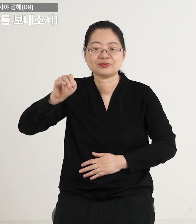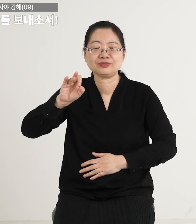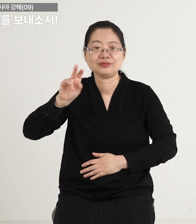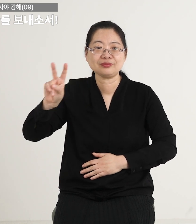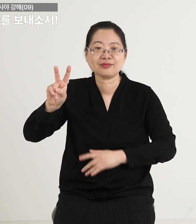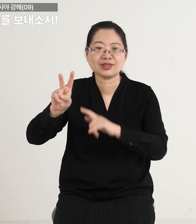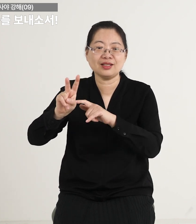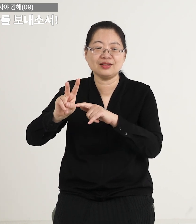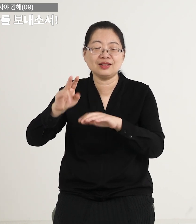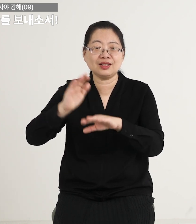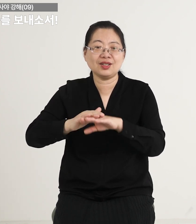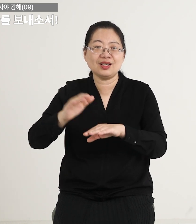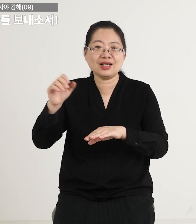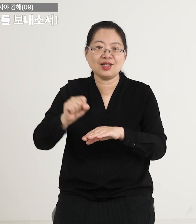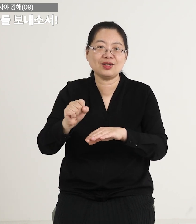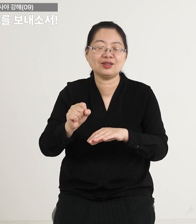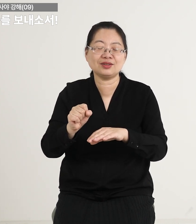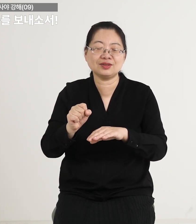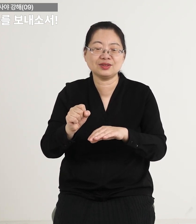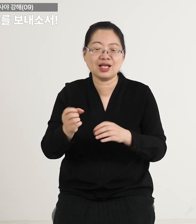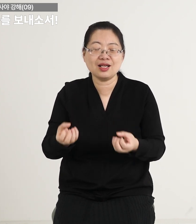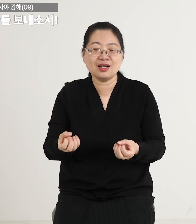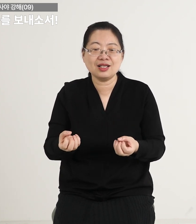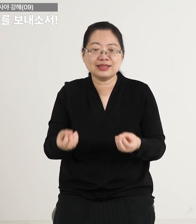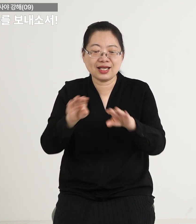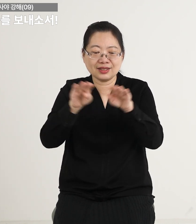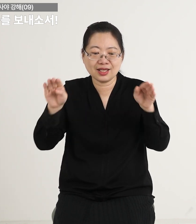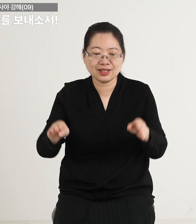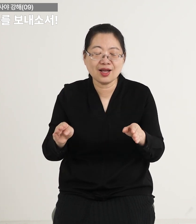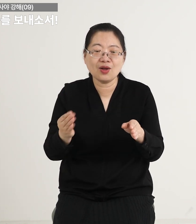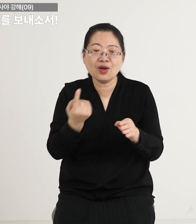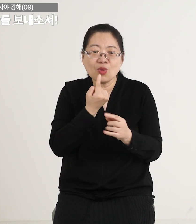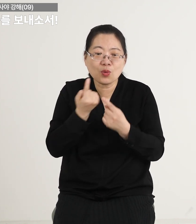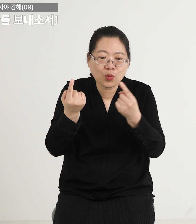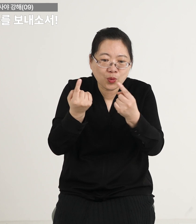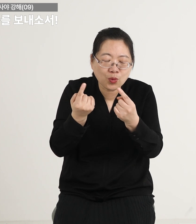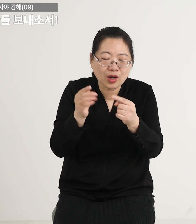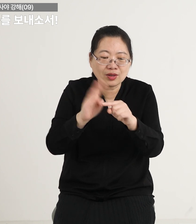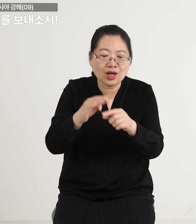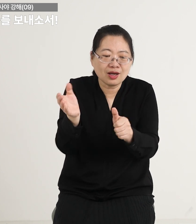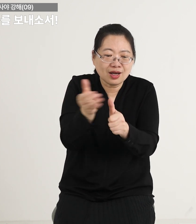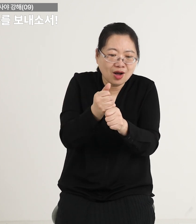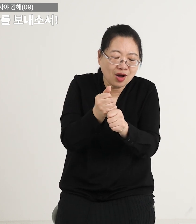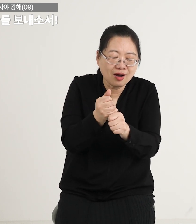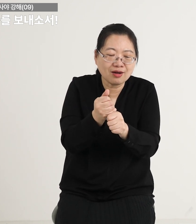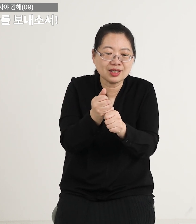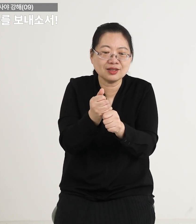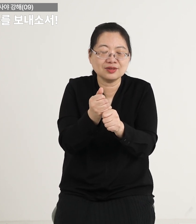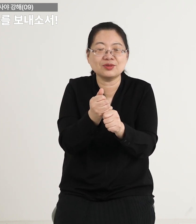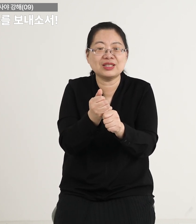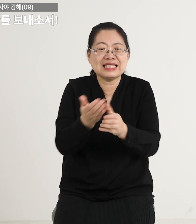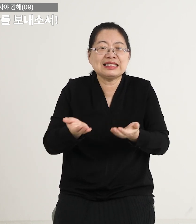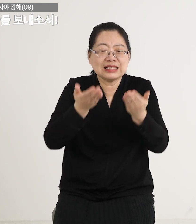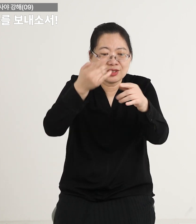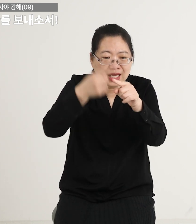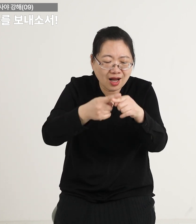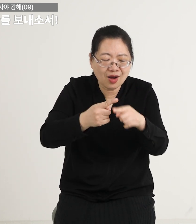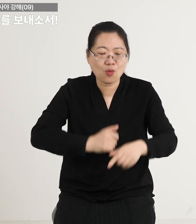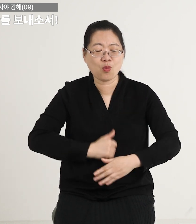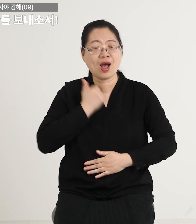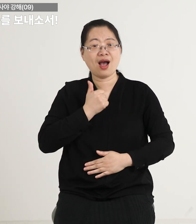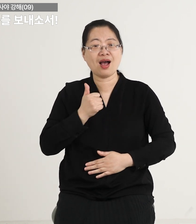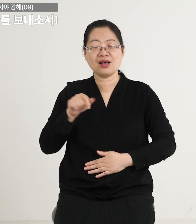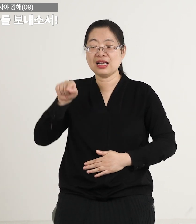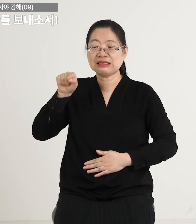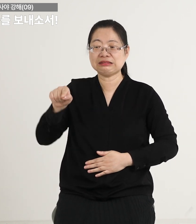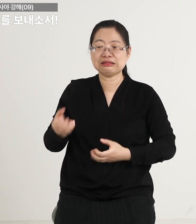우시아가 손으로 향로를 잡고 분향하려 하다가 화를 내니 그